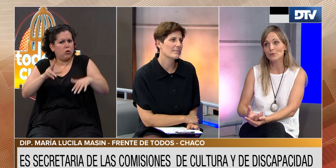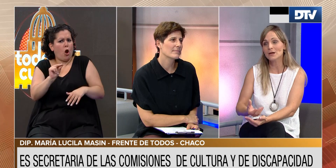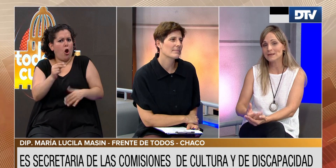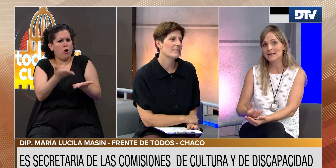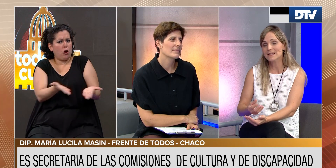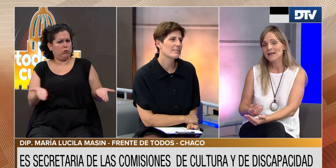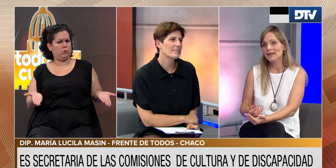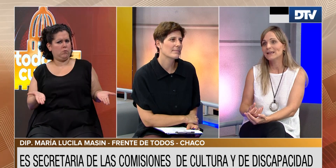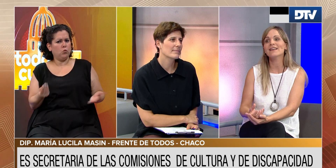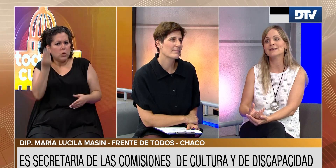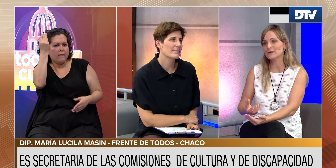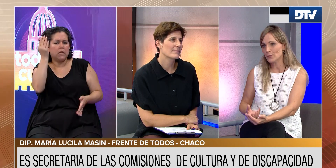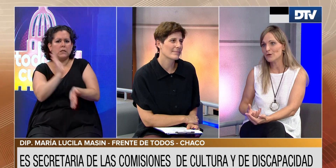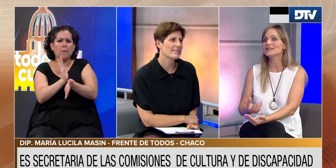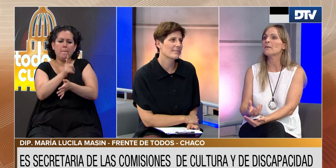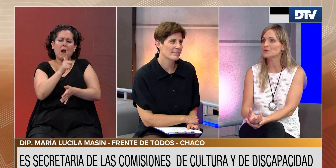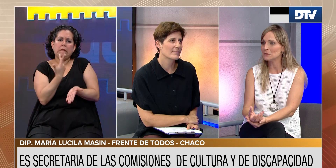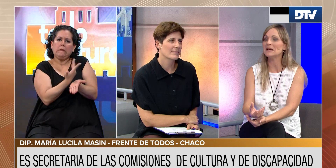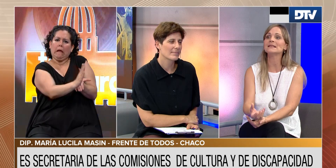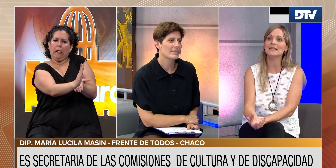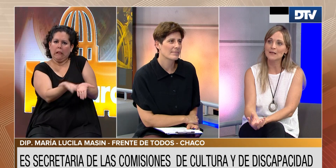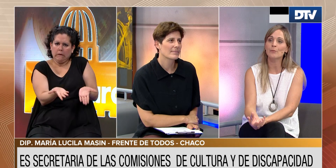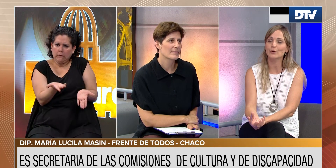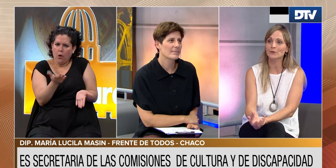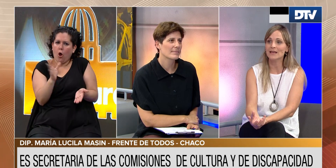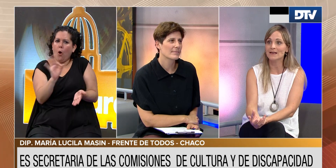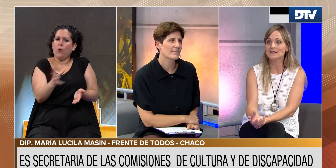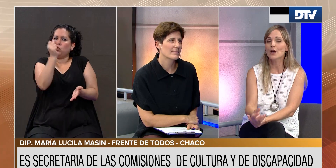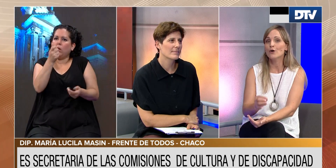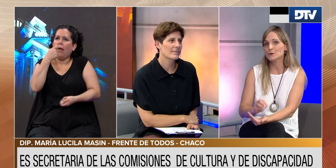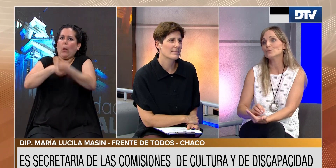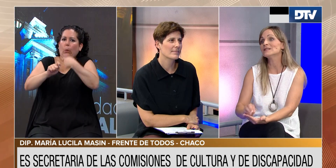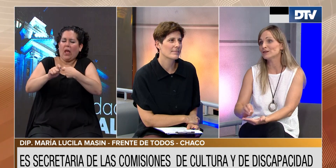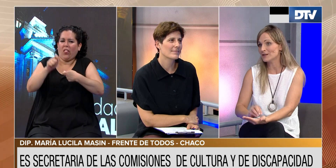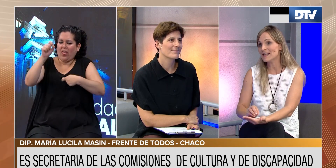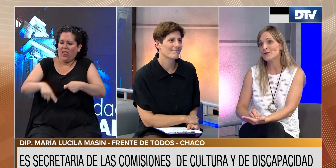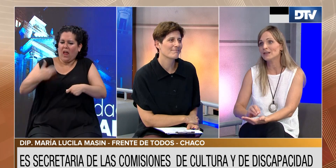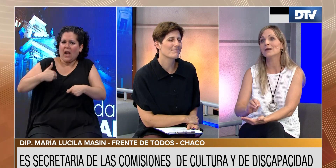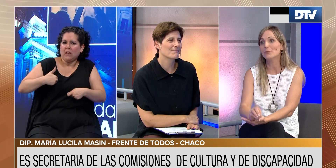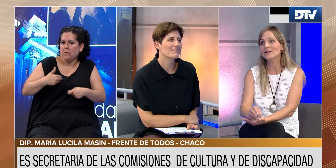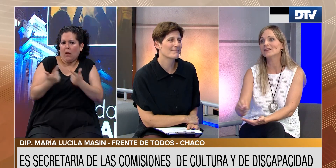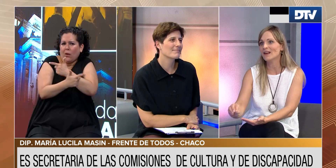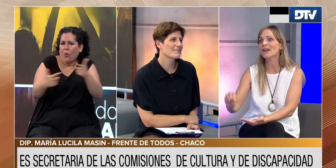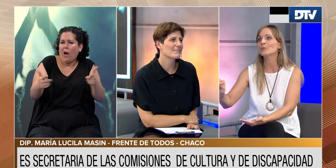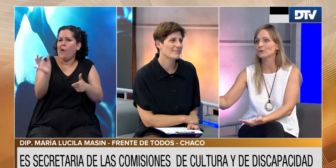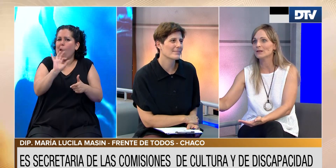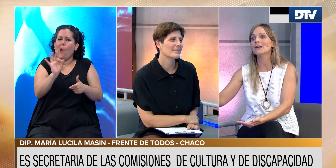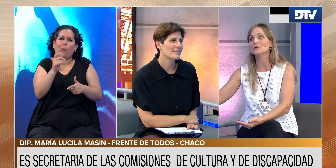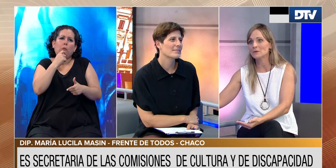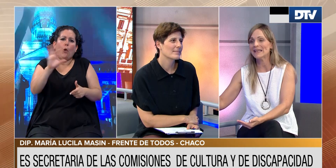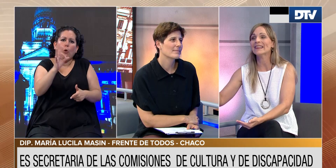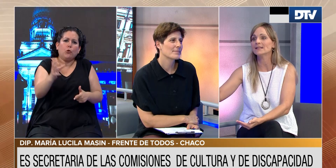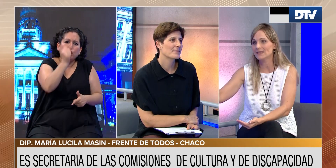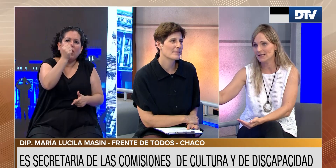población que muchas veces quedan excluidos de esas posibilidades y esas oportunidades o son muy sectorizados quienes pueden tener la oportunidad y